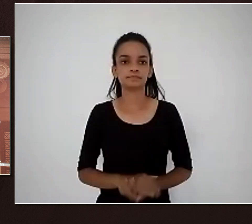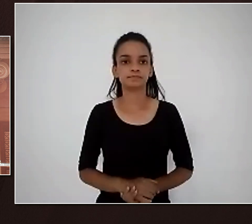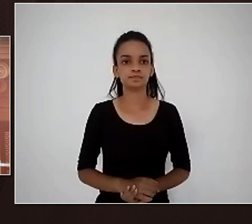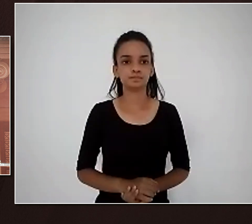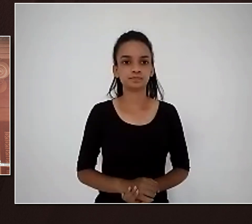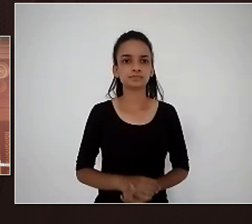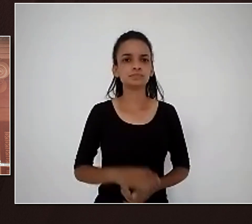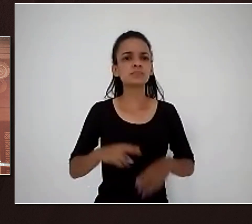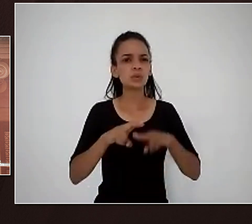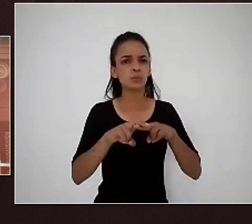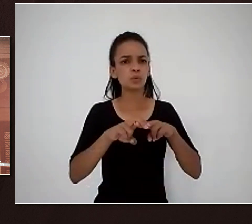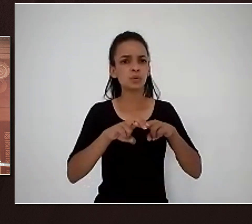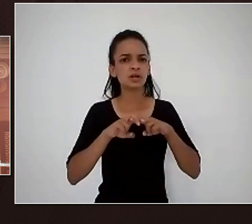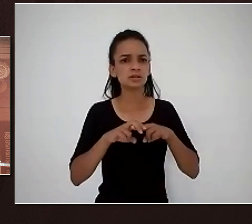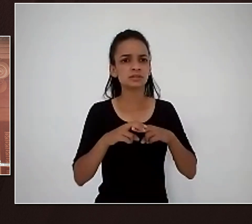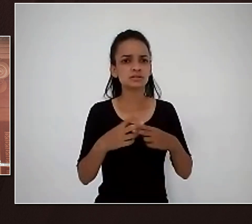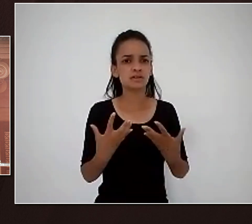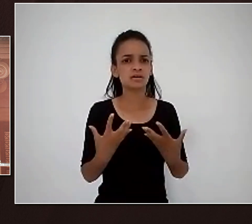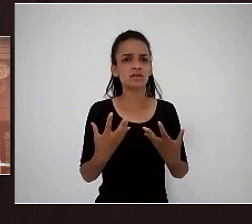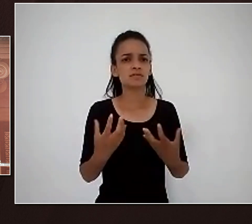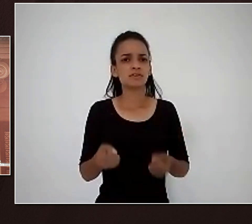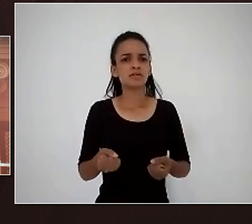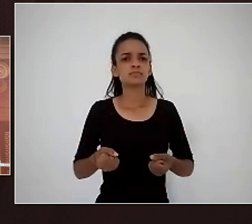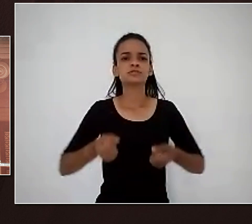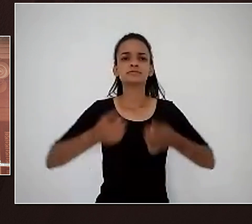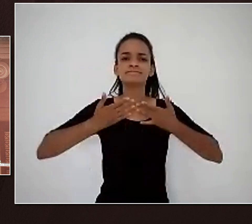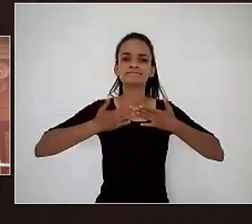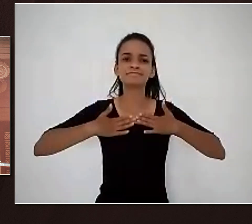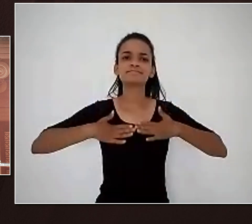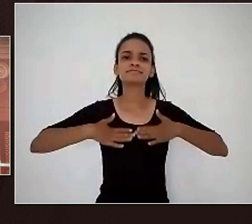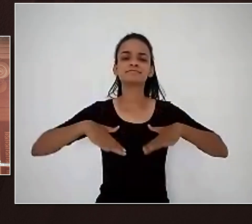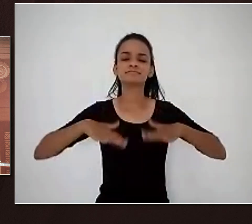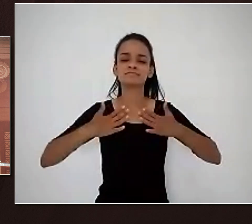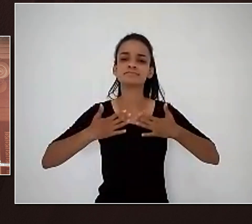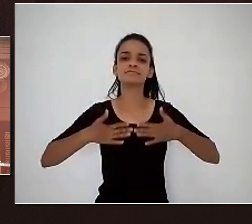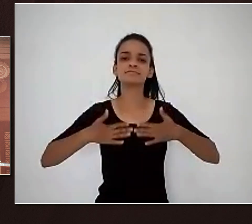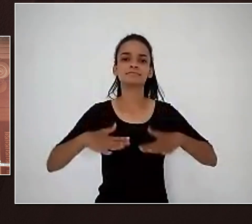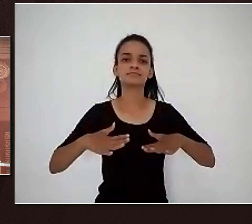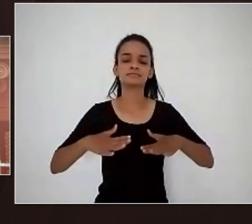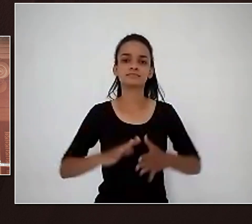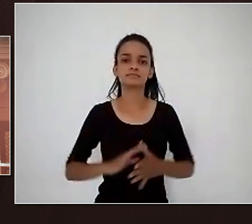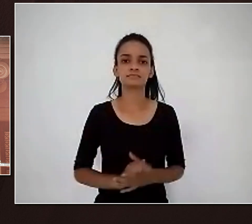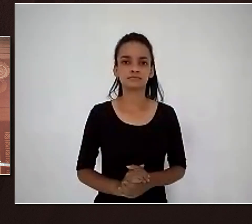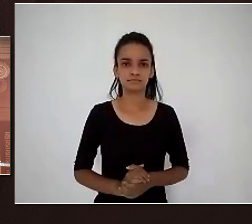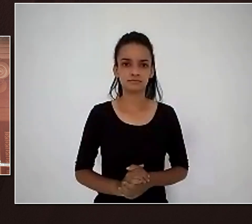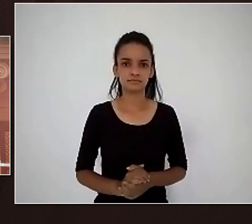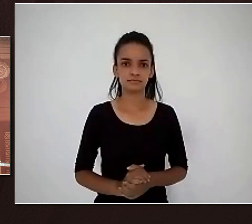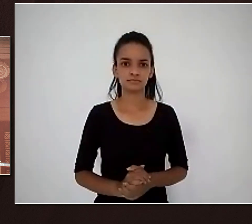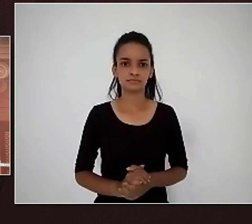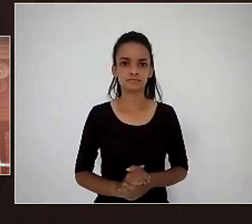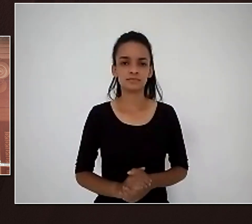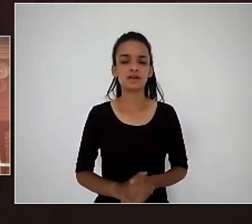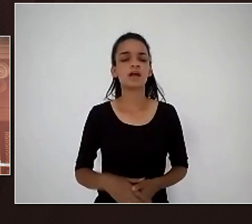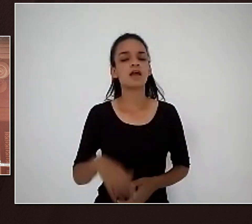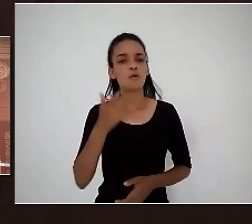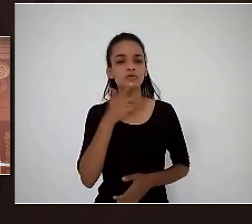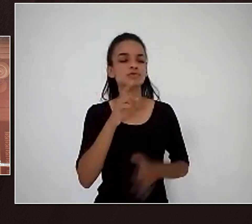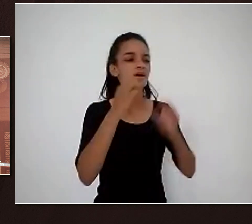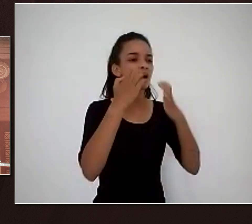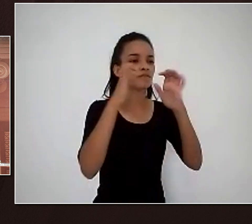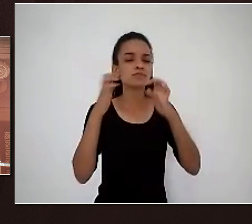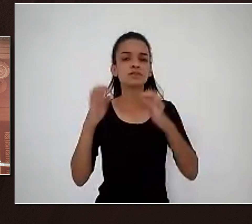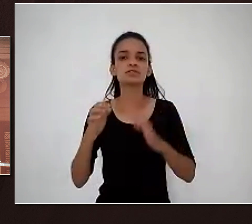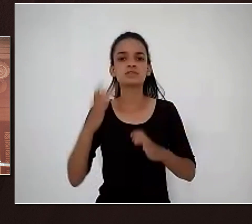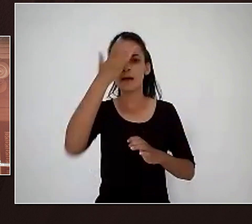esvaziar essa sessão dos tormentos, vamos fazer o possível que todos, né, pelo menos sejam salvos, né, e vão para o paraíso.